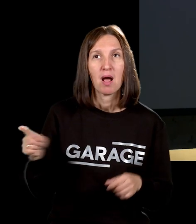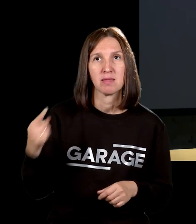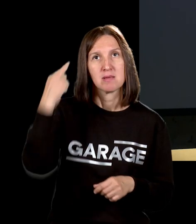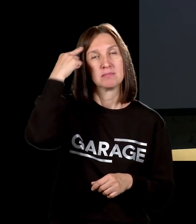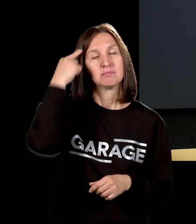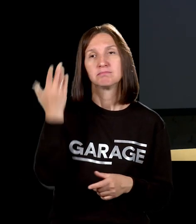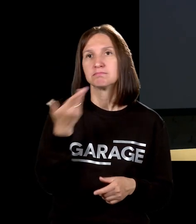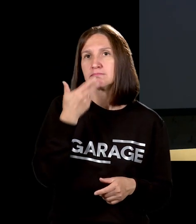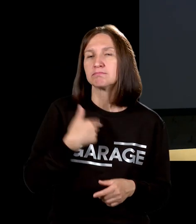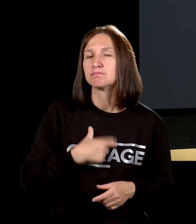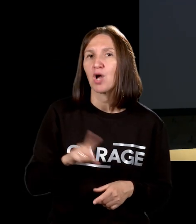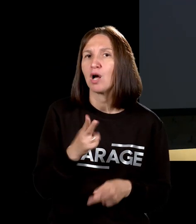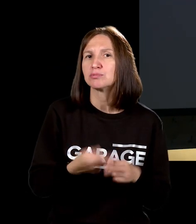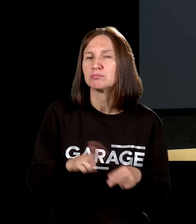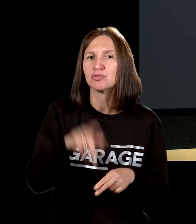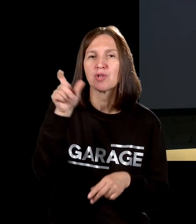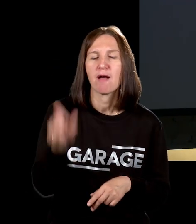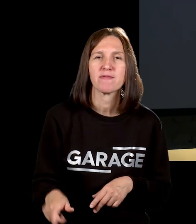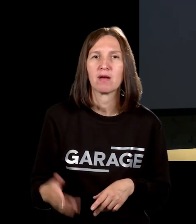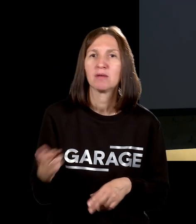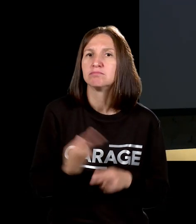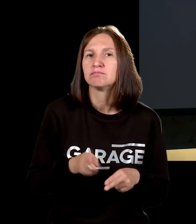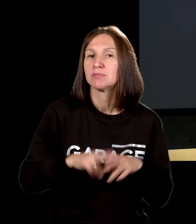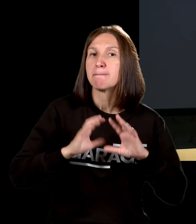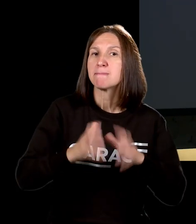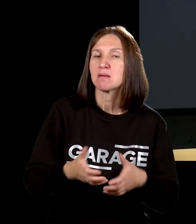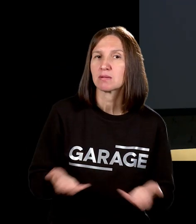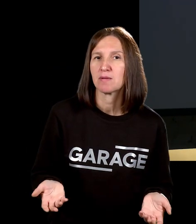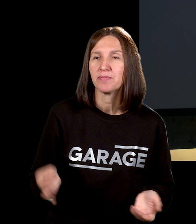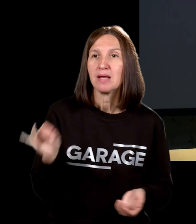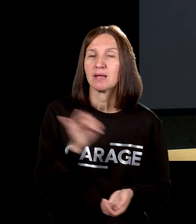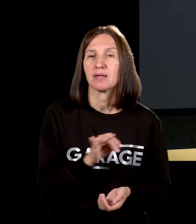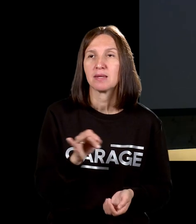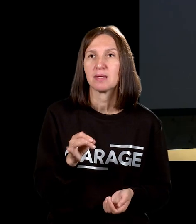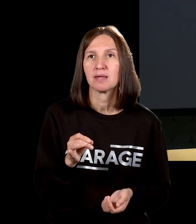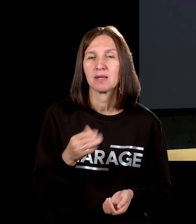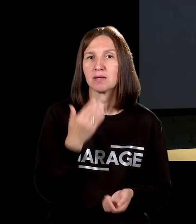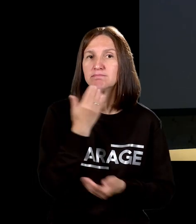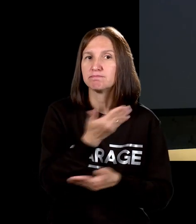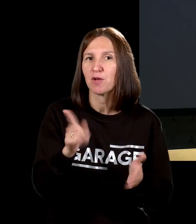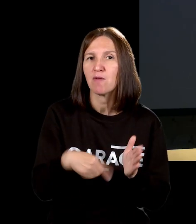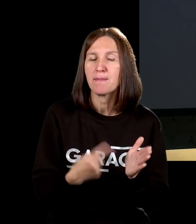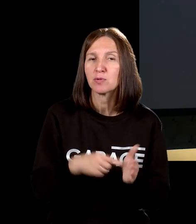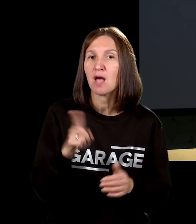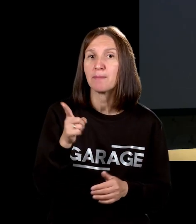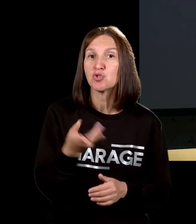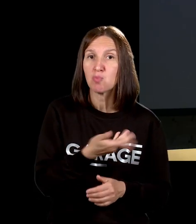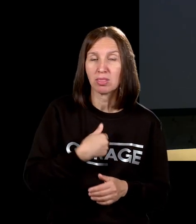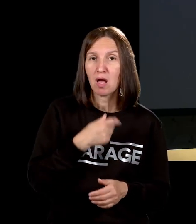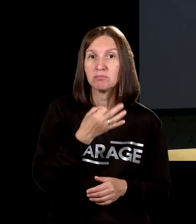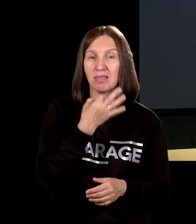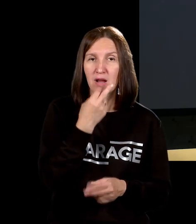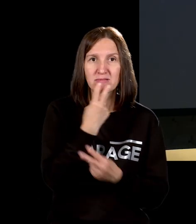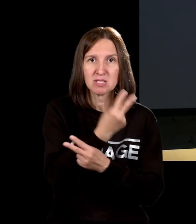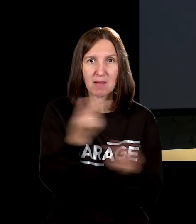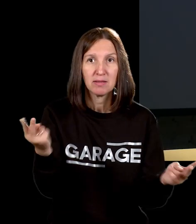такое человек, что же такое мир, а что же такое человеческая природа. И задаются вопросом о том, почему нам нравится на это смотреть, почему